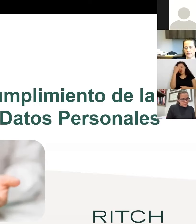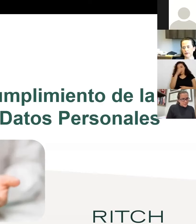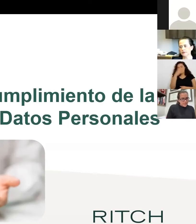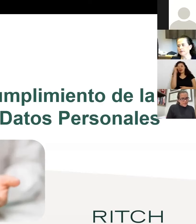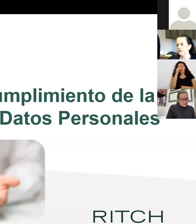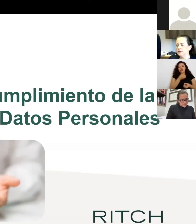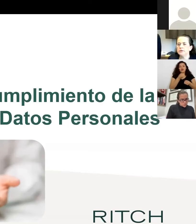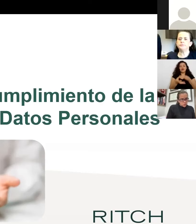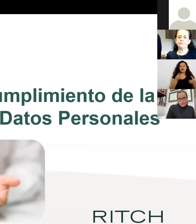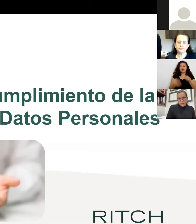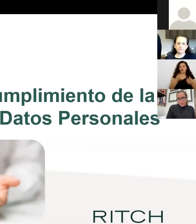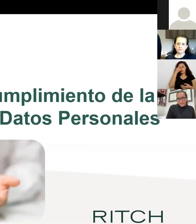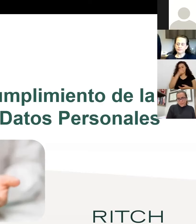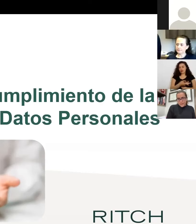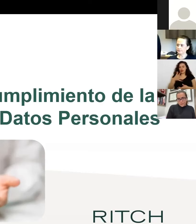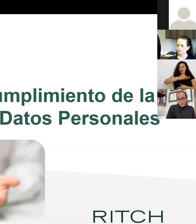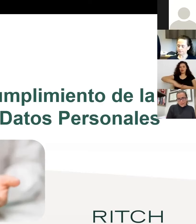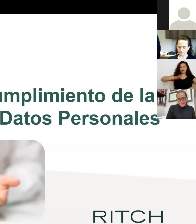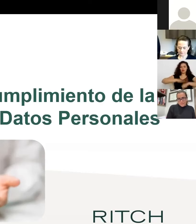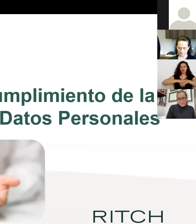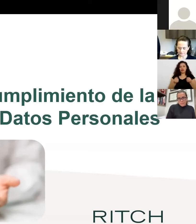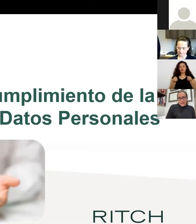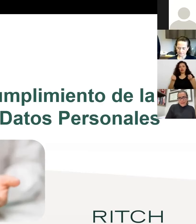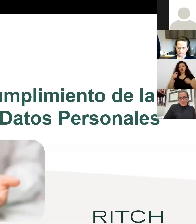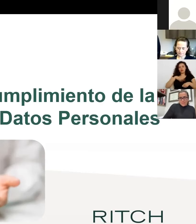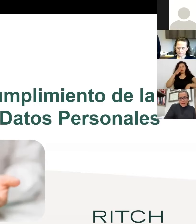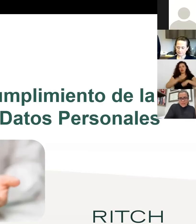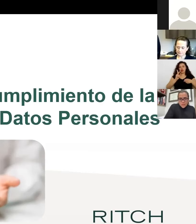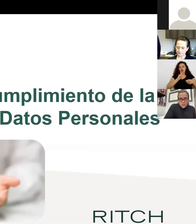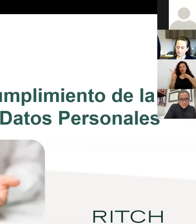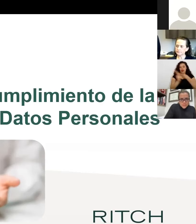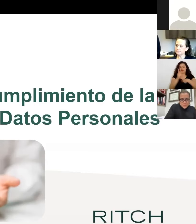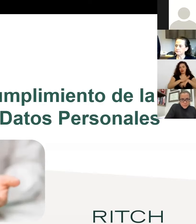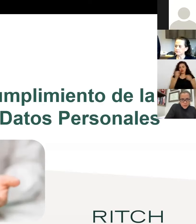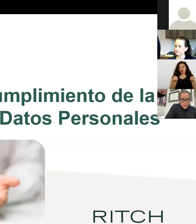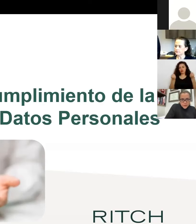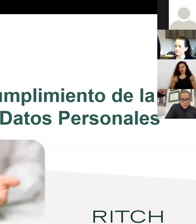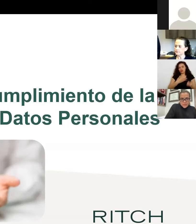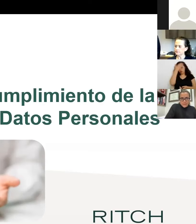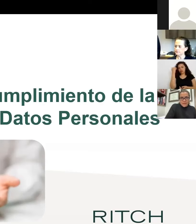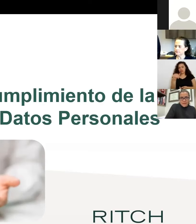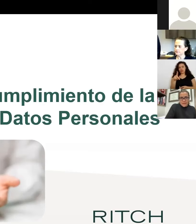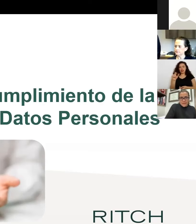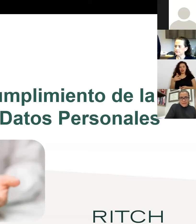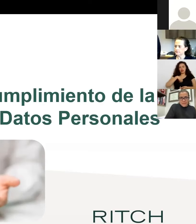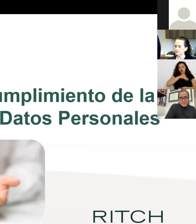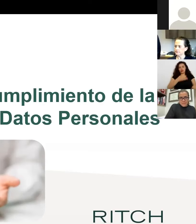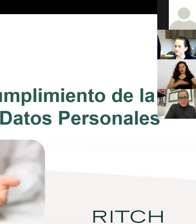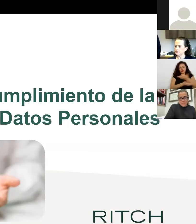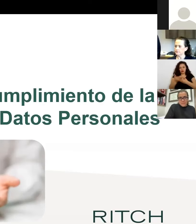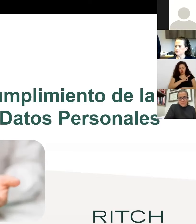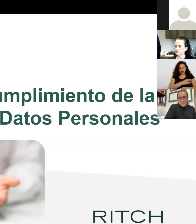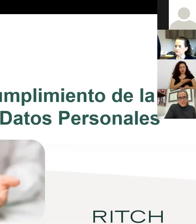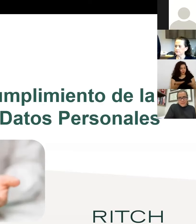fortalecer el tercer sector, para fortalecer a nuestro país. Adán, no sé si pueda compartir. Adelante,